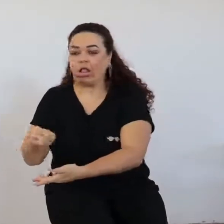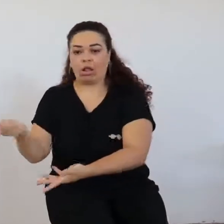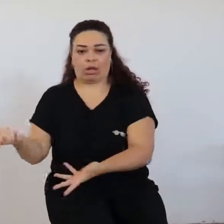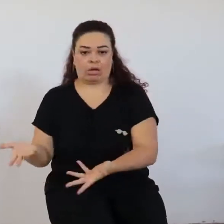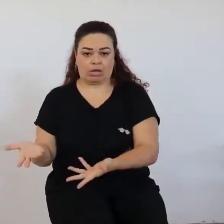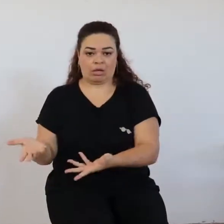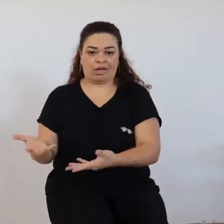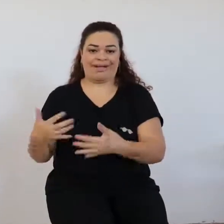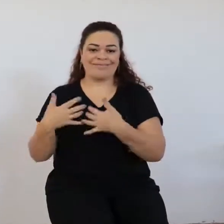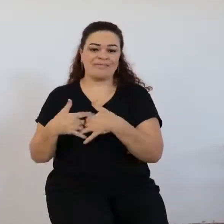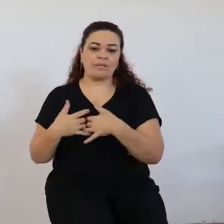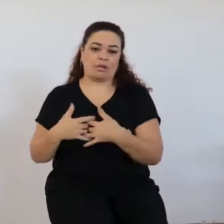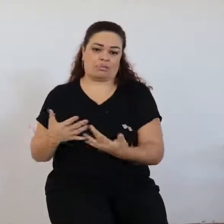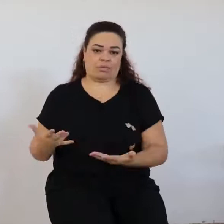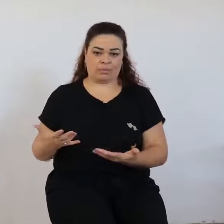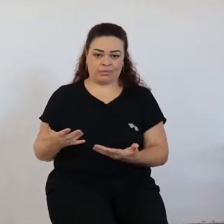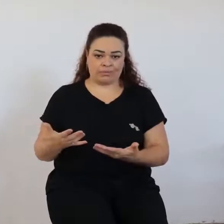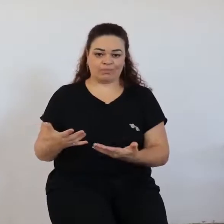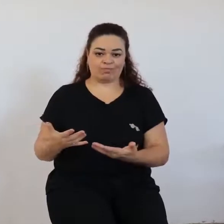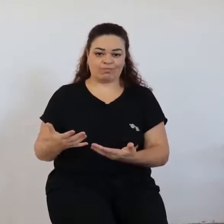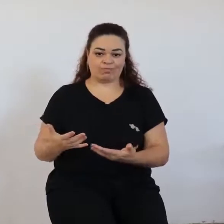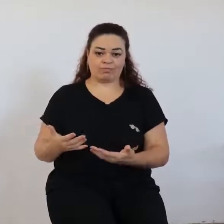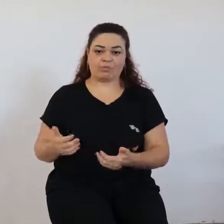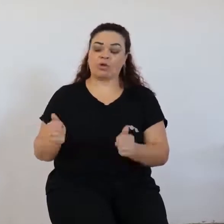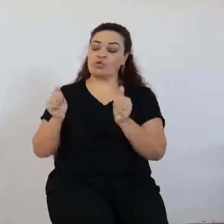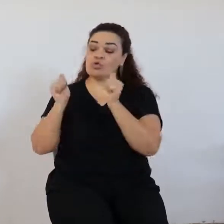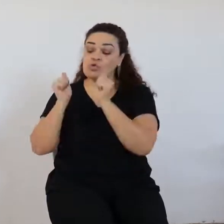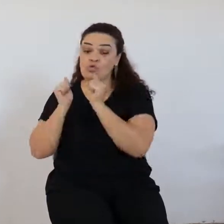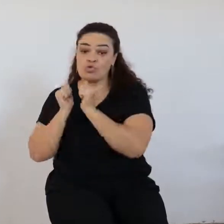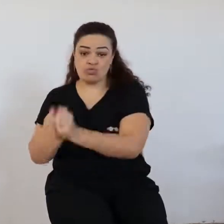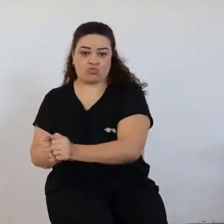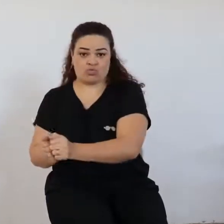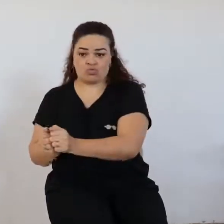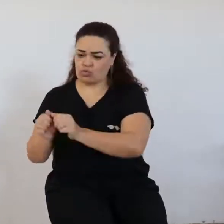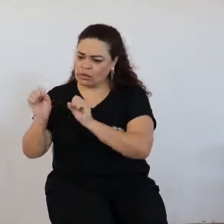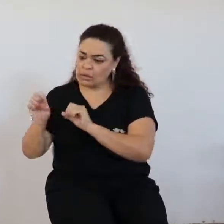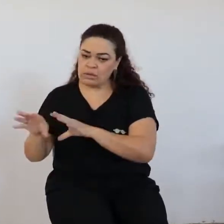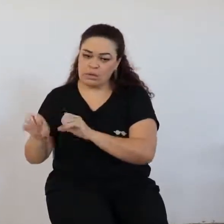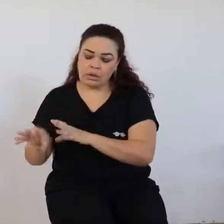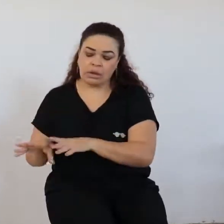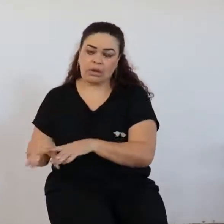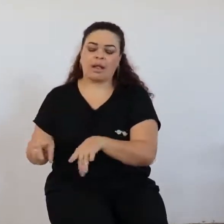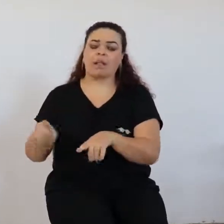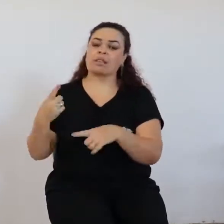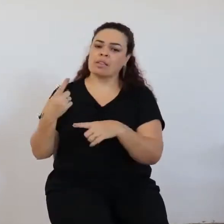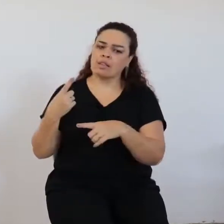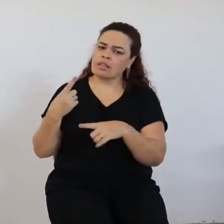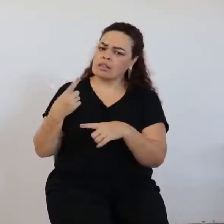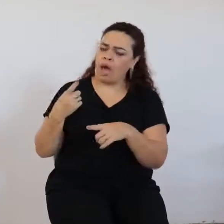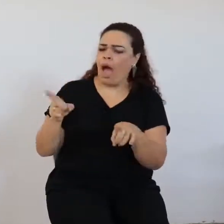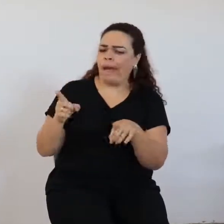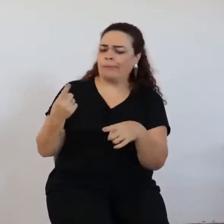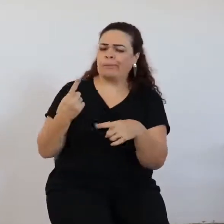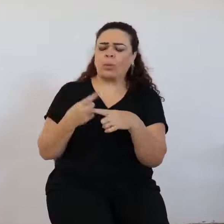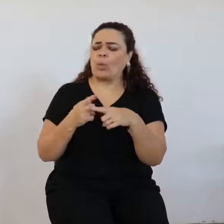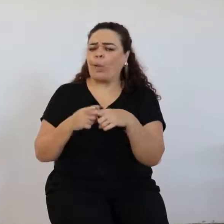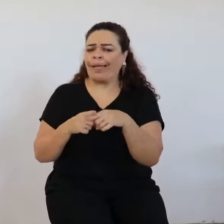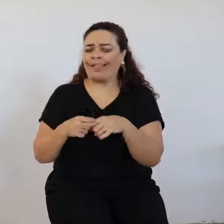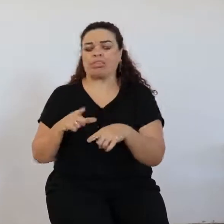dificuldade, fazer com ela. Então ela não consegue, às vezes tem algum problema motor, muita dificuldade, então a gente